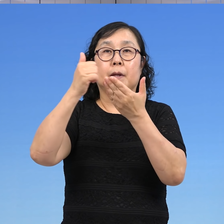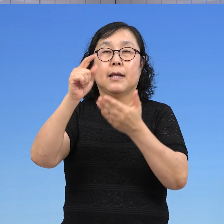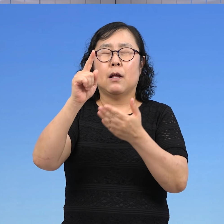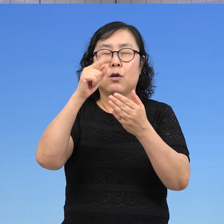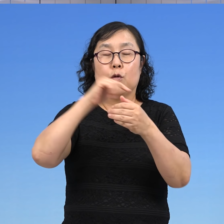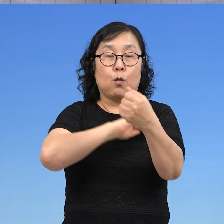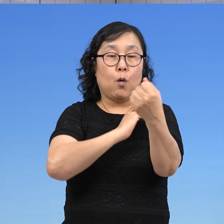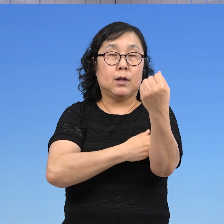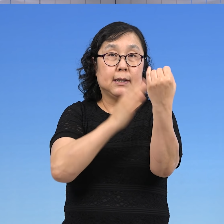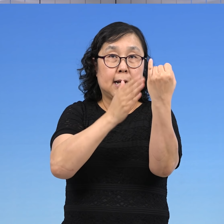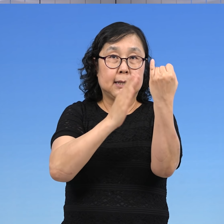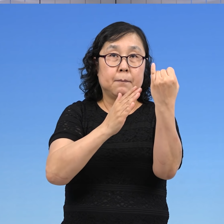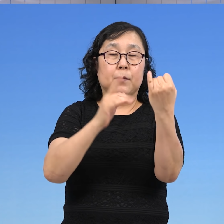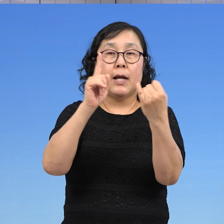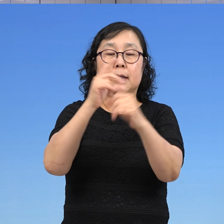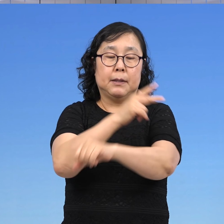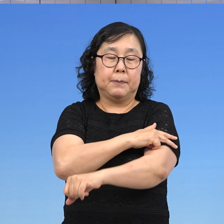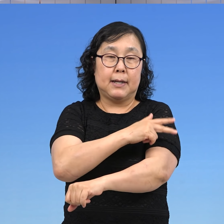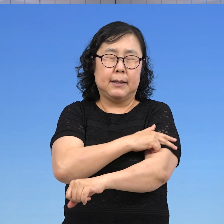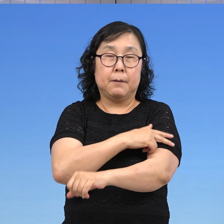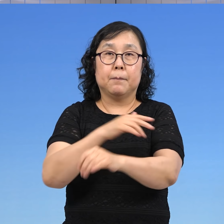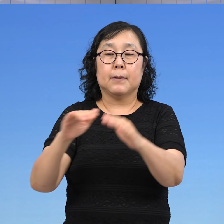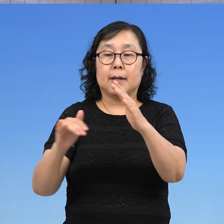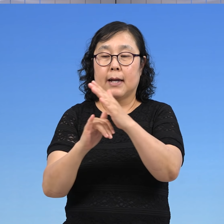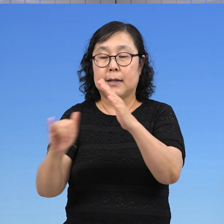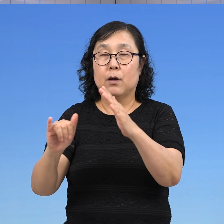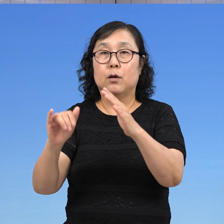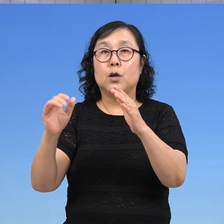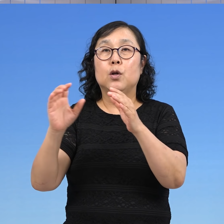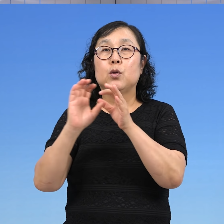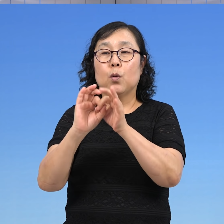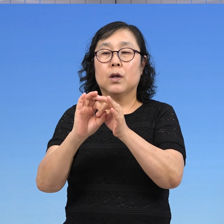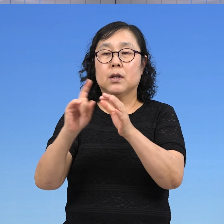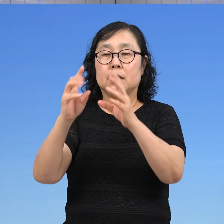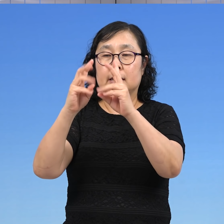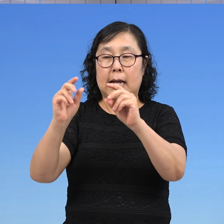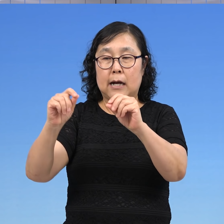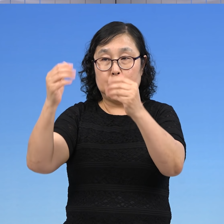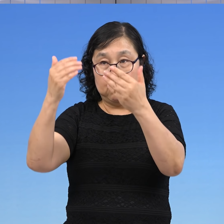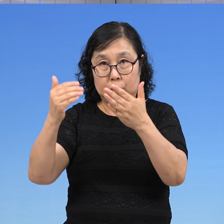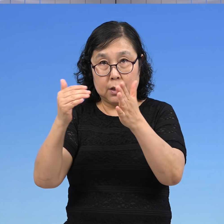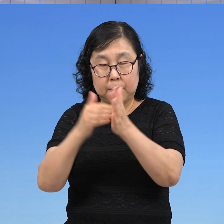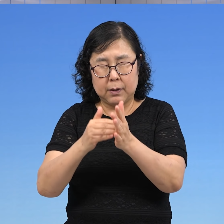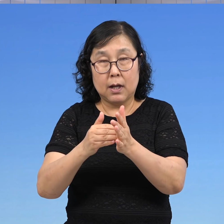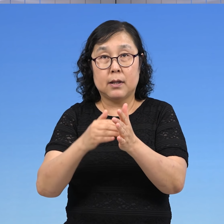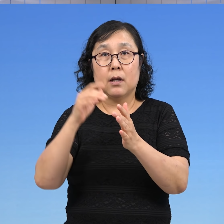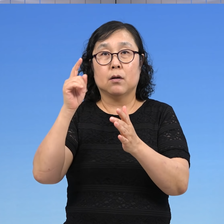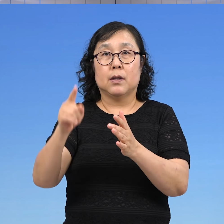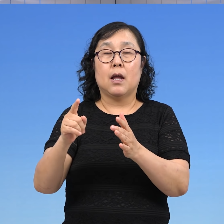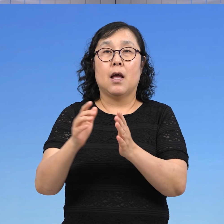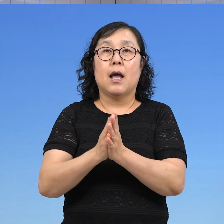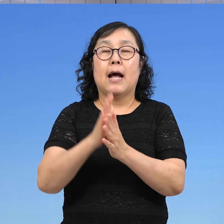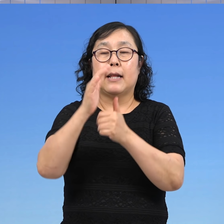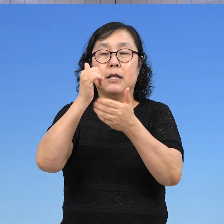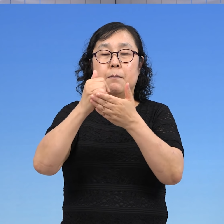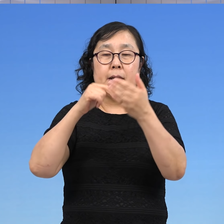그 한 권사님과 1집 싸인 과정을 통하여 그 동산 우리에게 주셨는데 이제 그게 하나님의 뜻을 잘 펼칠 책임이